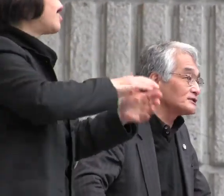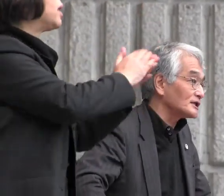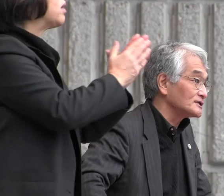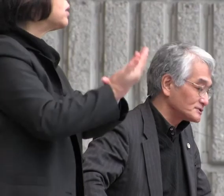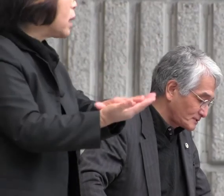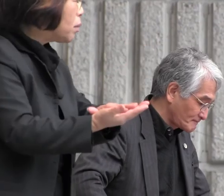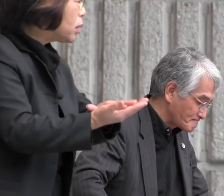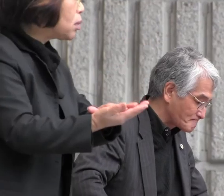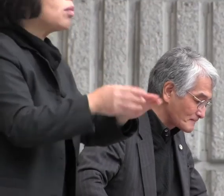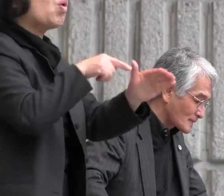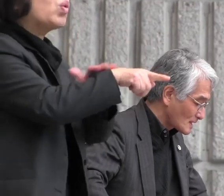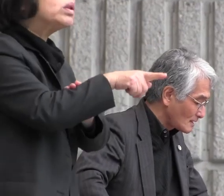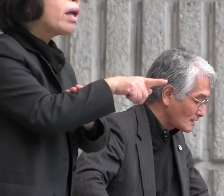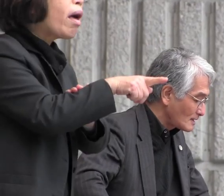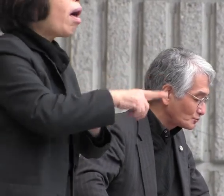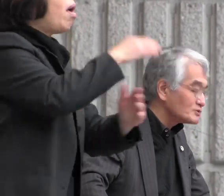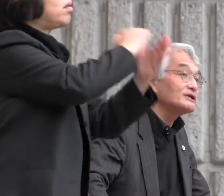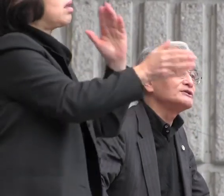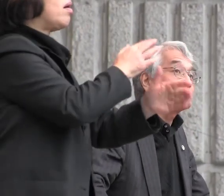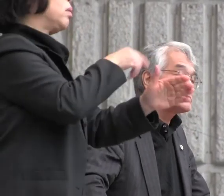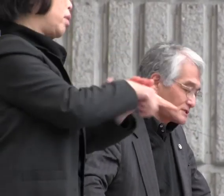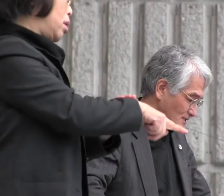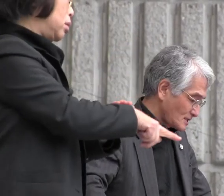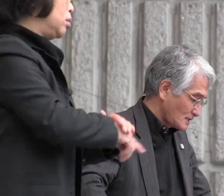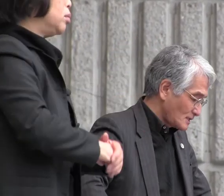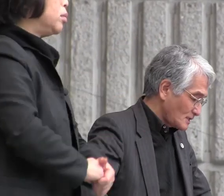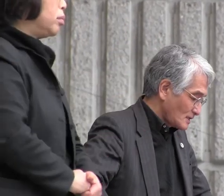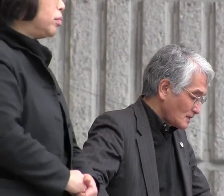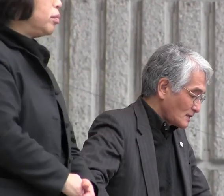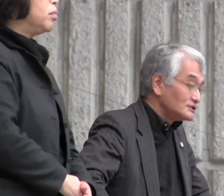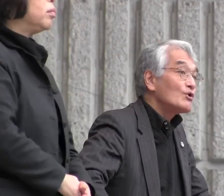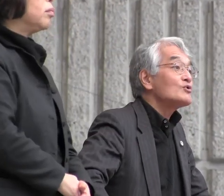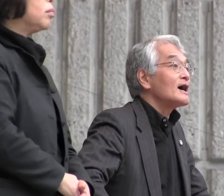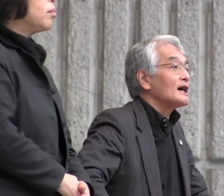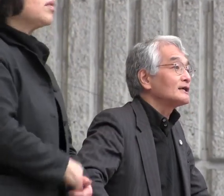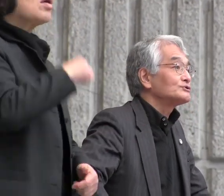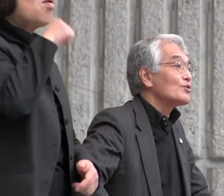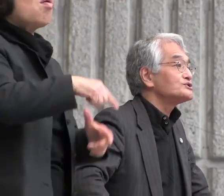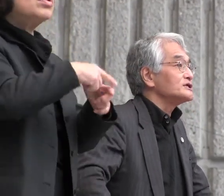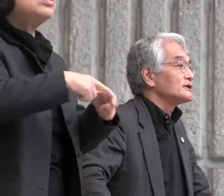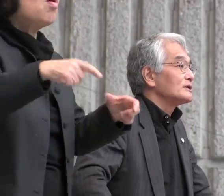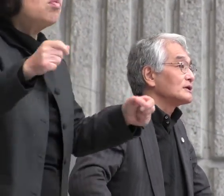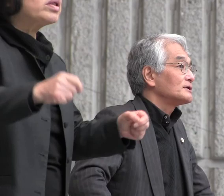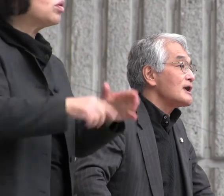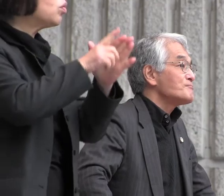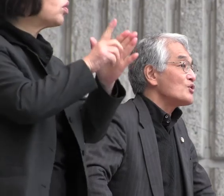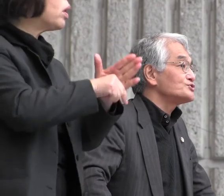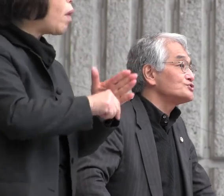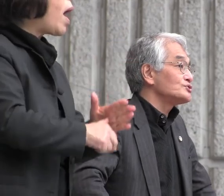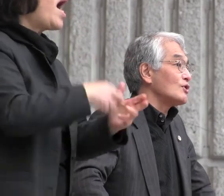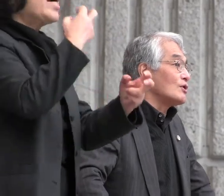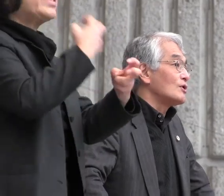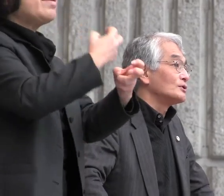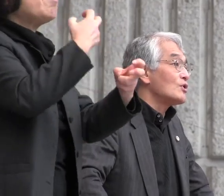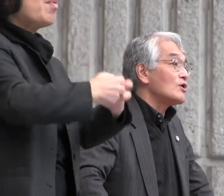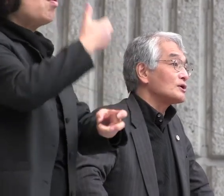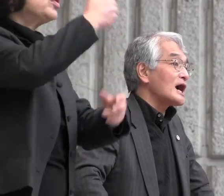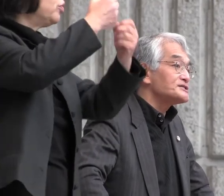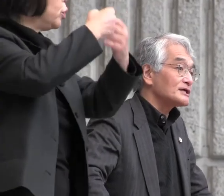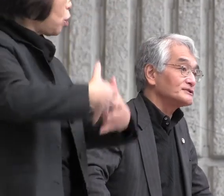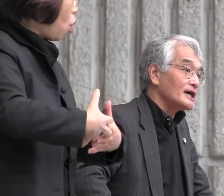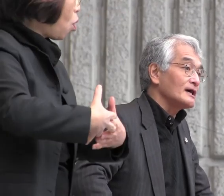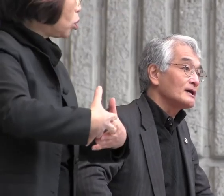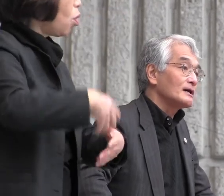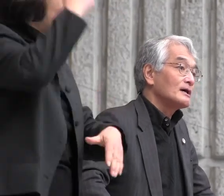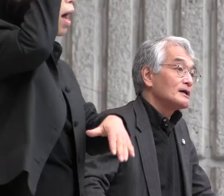線に回されたからですと言われています。日本は当時憲法9条の